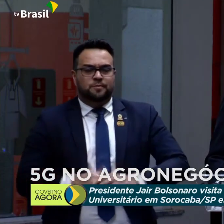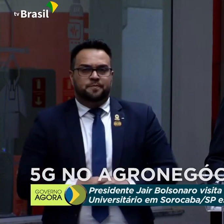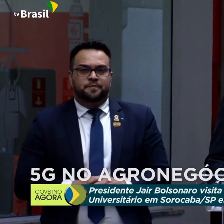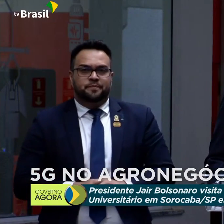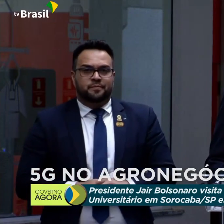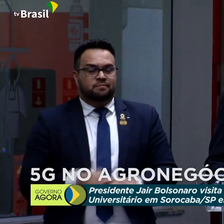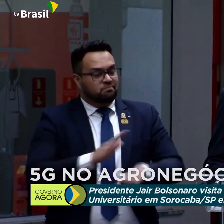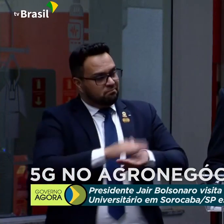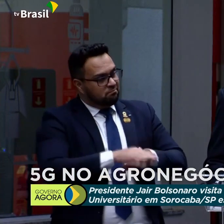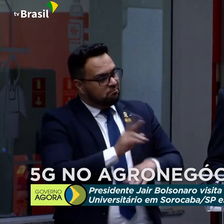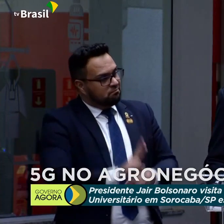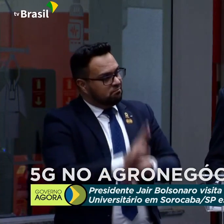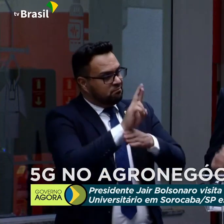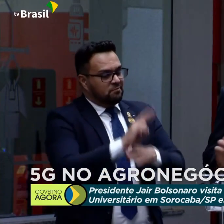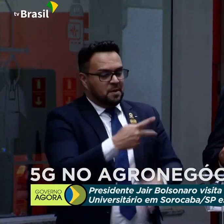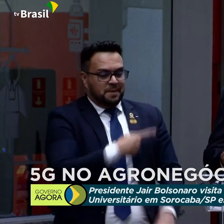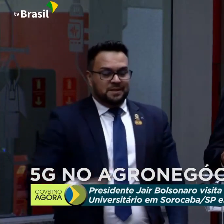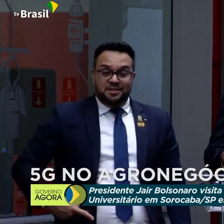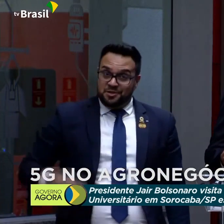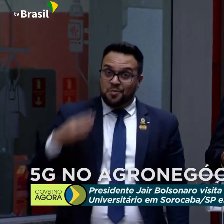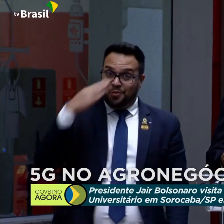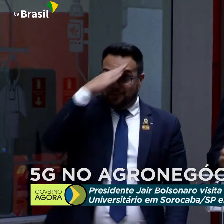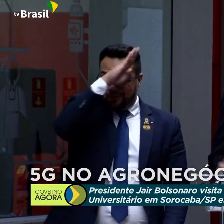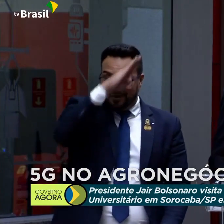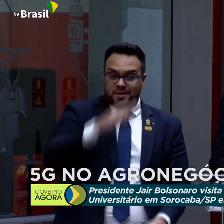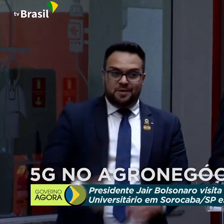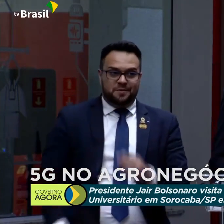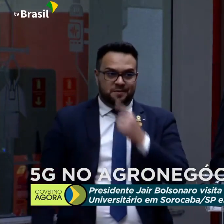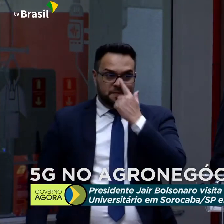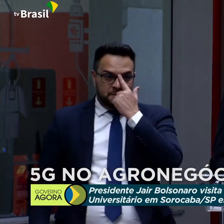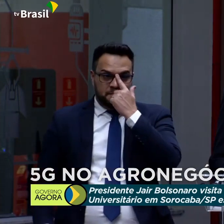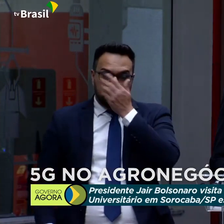do presidente Jair Messias Bolsonaro.